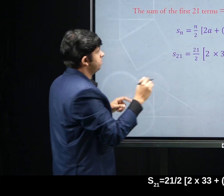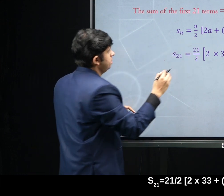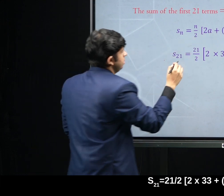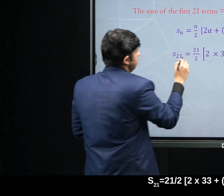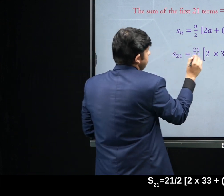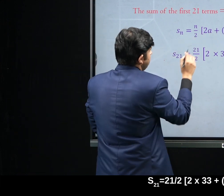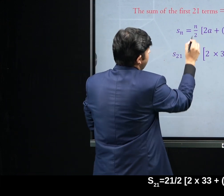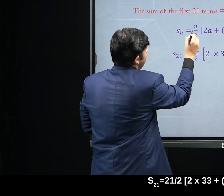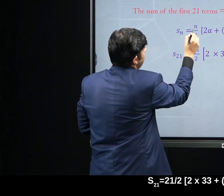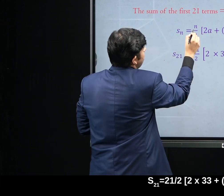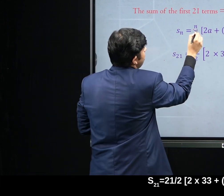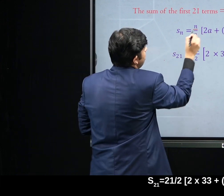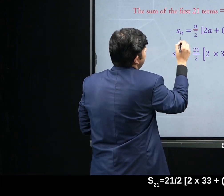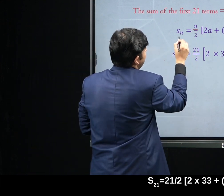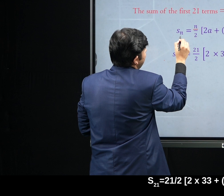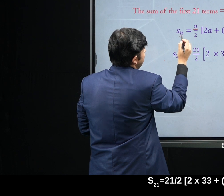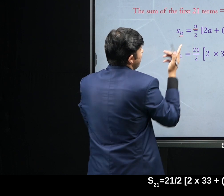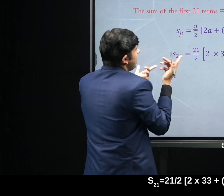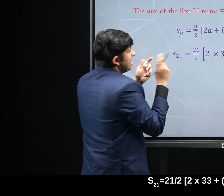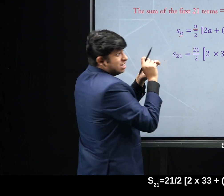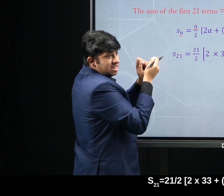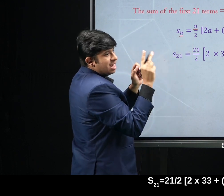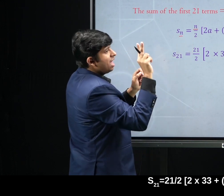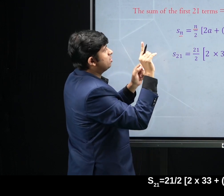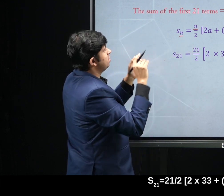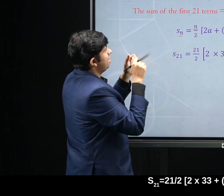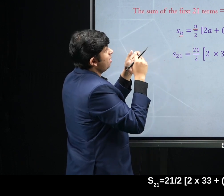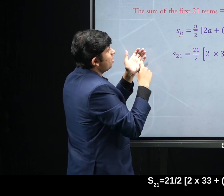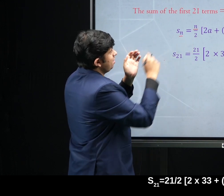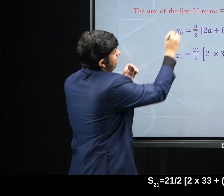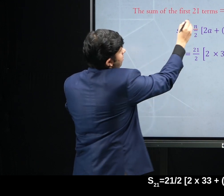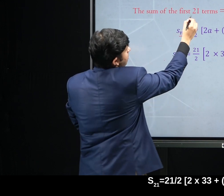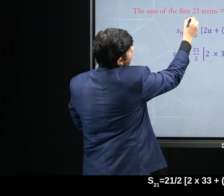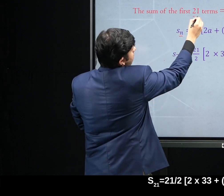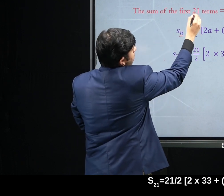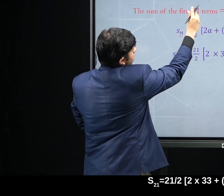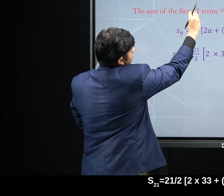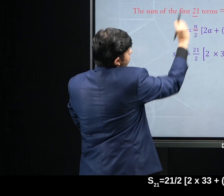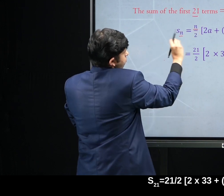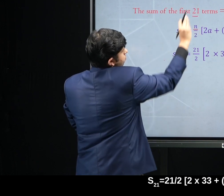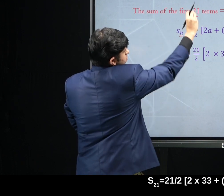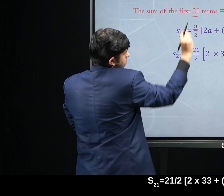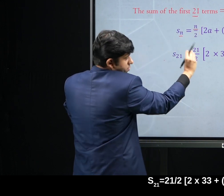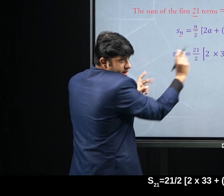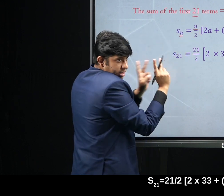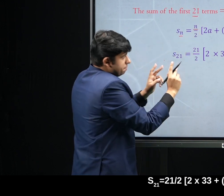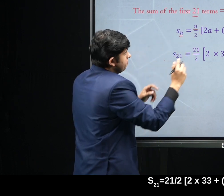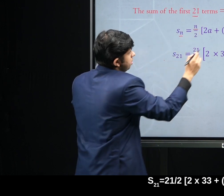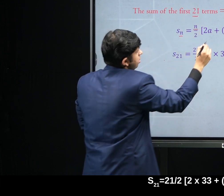S21 is equal to 21/2 into 2 into 33 plus 21 minus 1